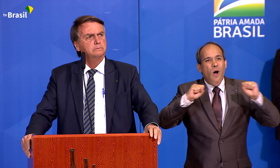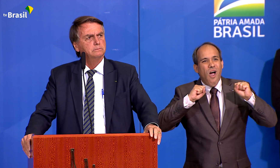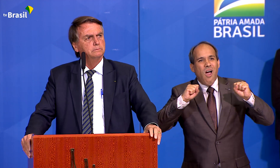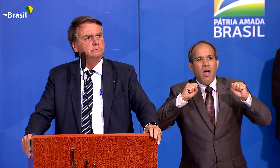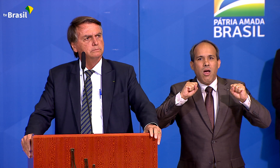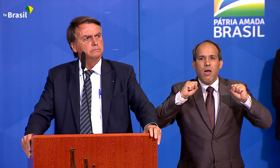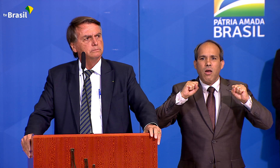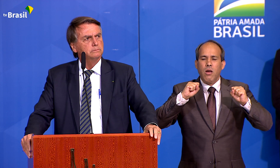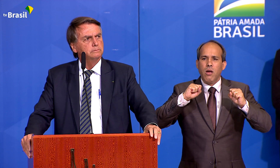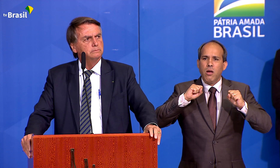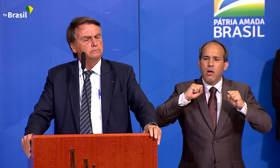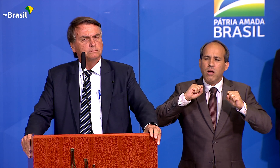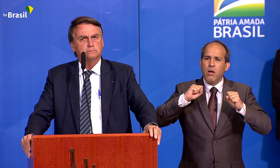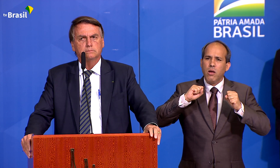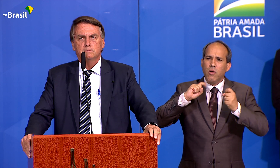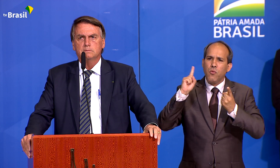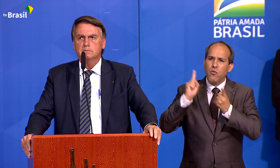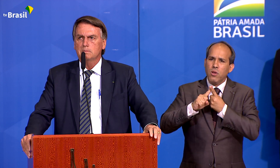valeu